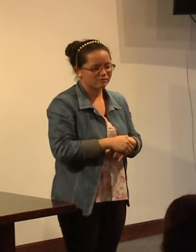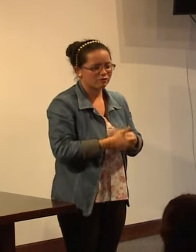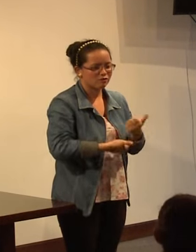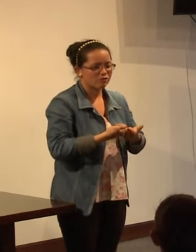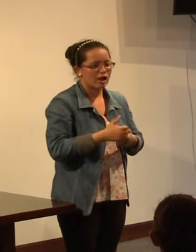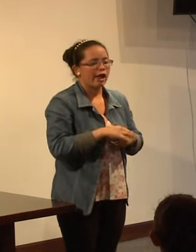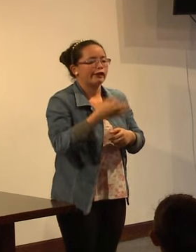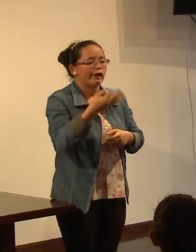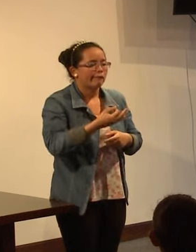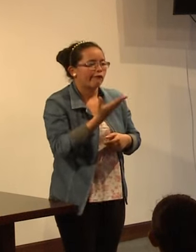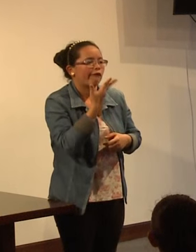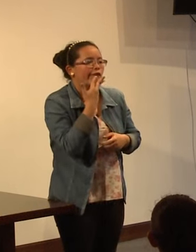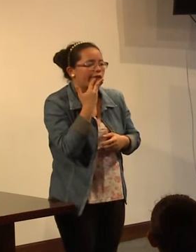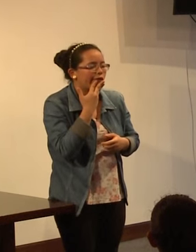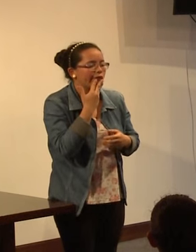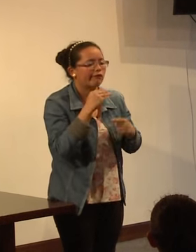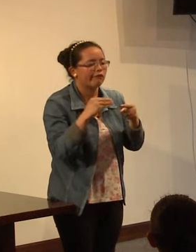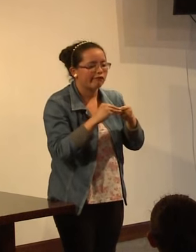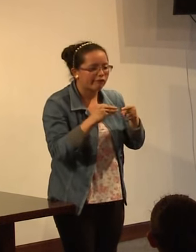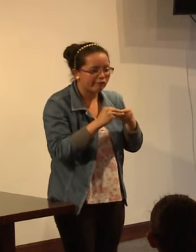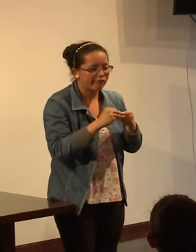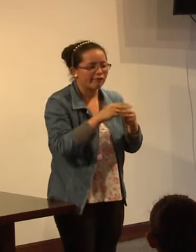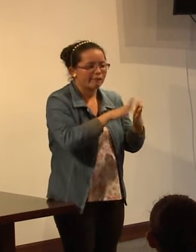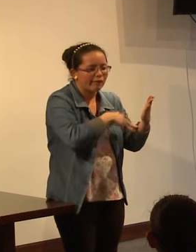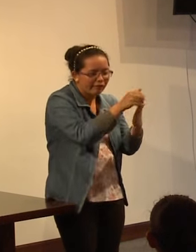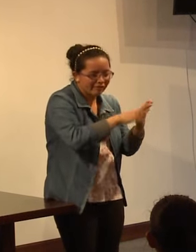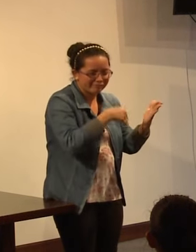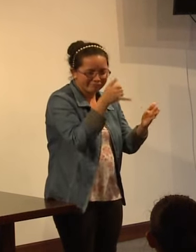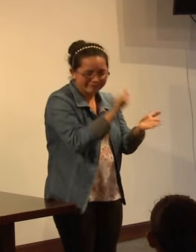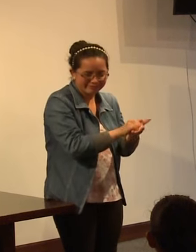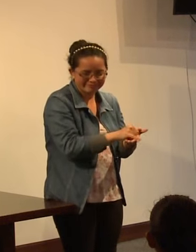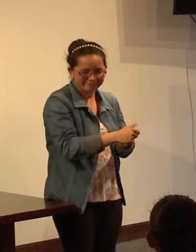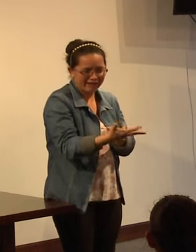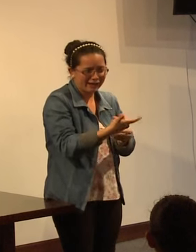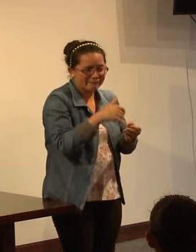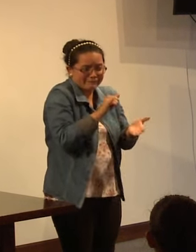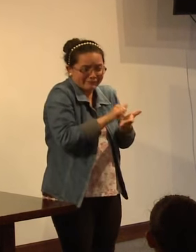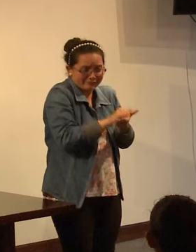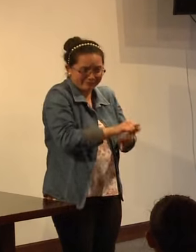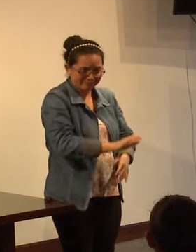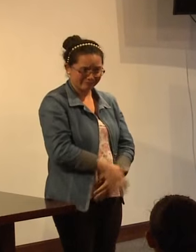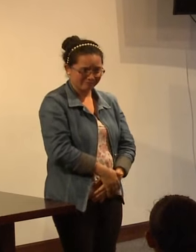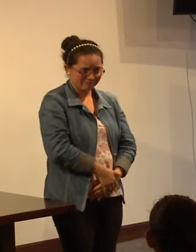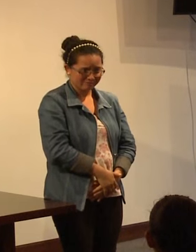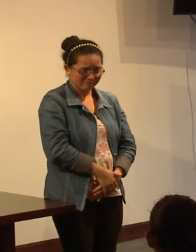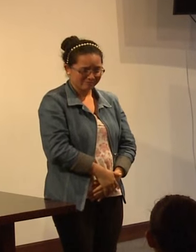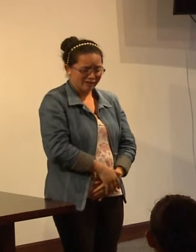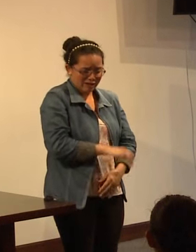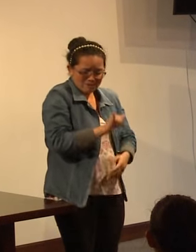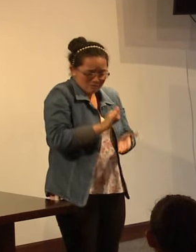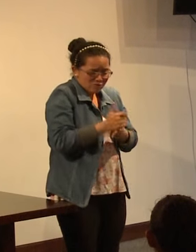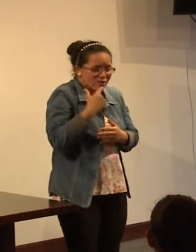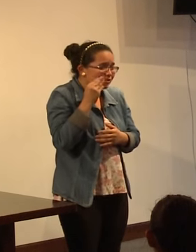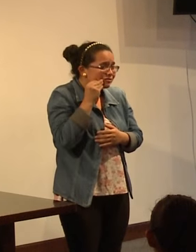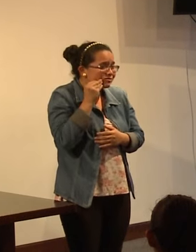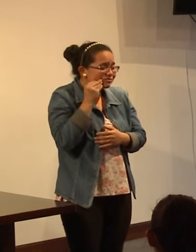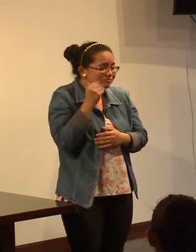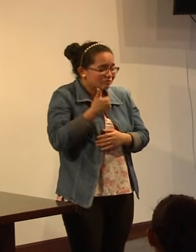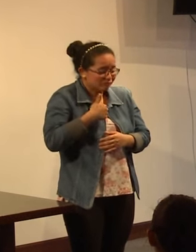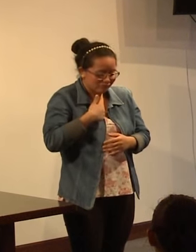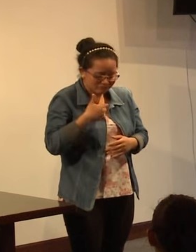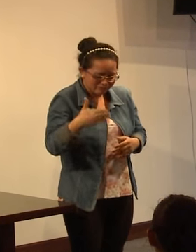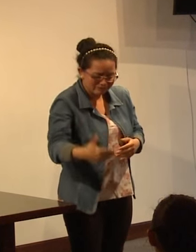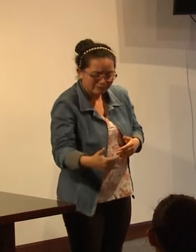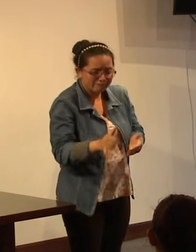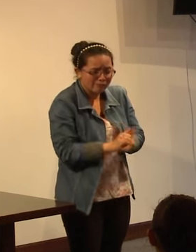Vinilo, colores, crayola. ¿Seguimos enseñando la vaina? Igualitica que cuando a mí me tocó que no había eso, por ejemplo. ¿Sí? Y no ha habido todavía